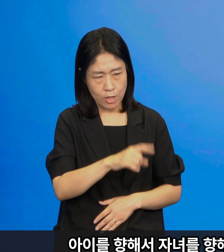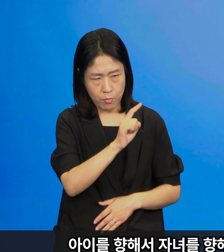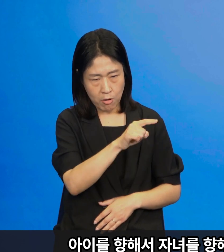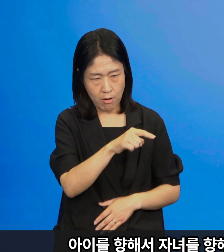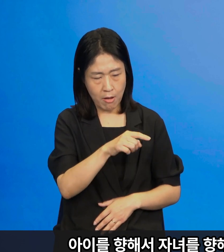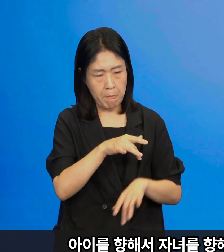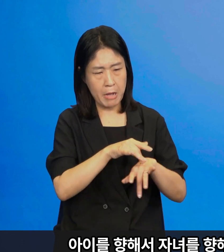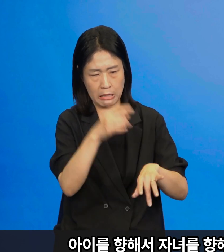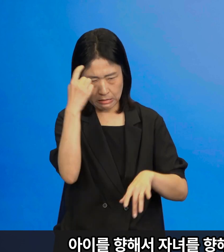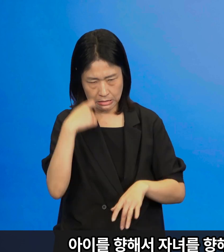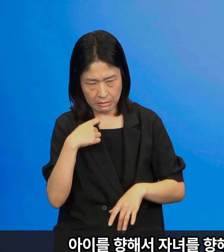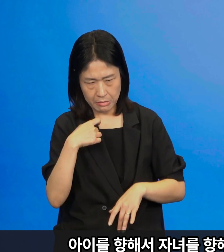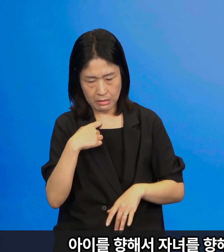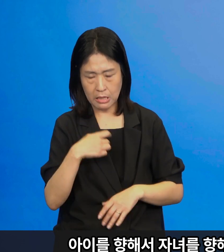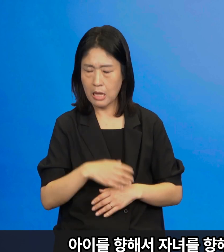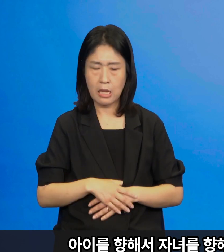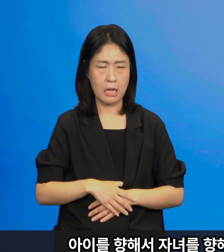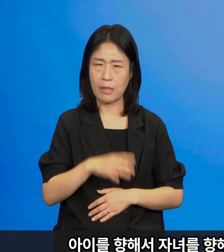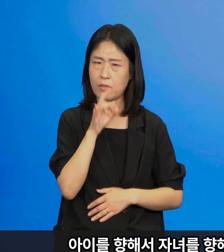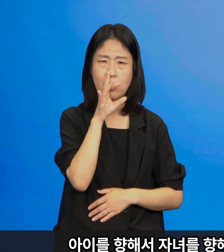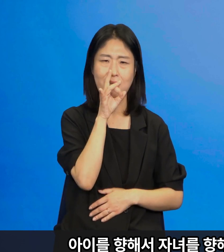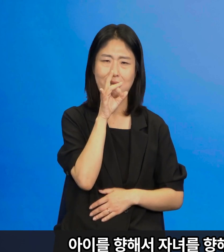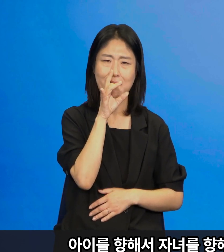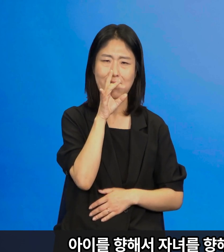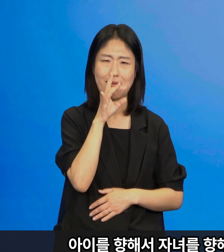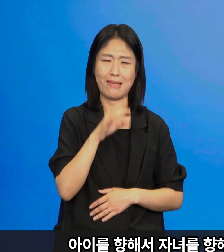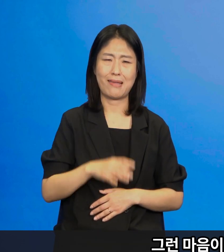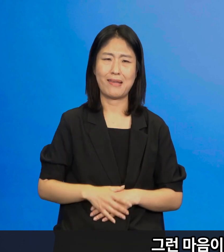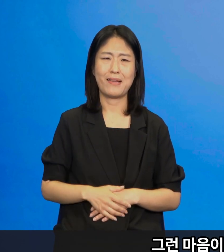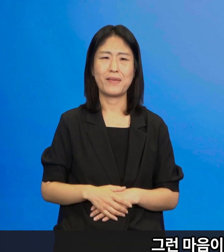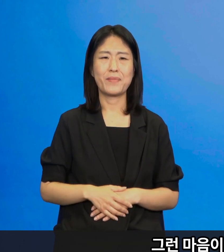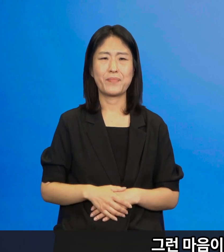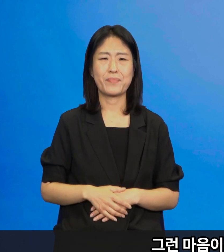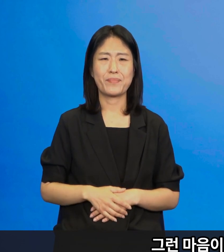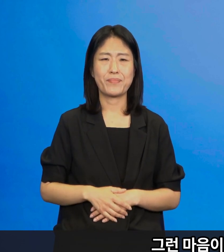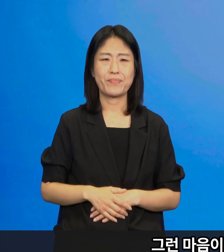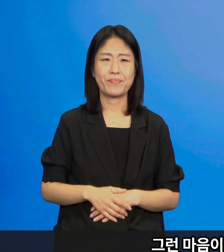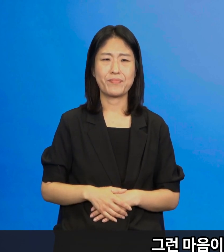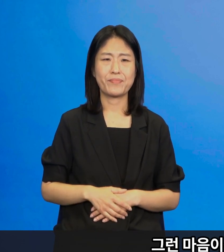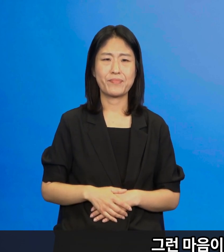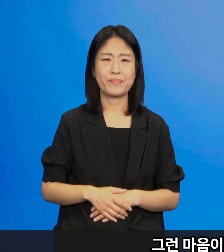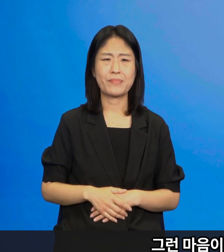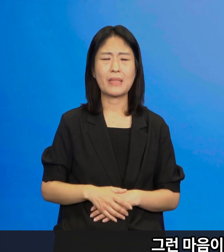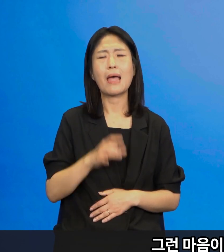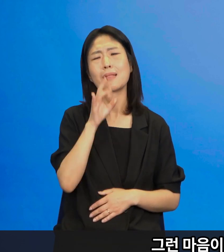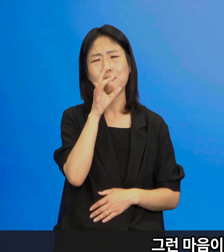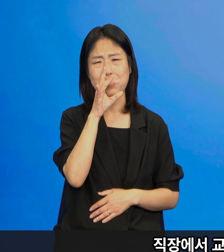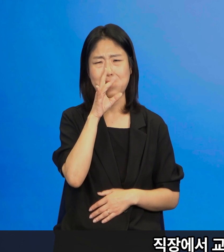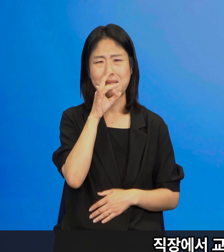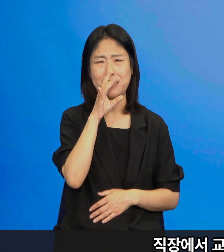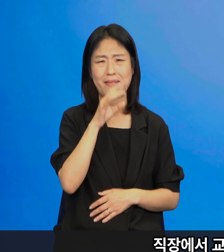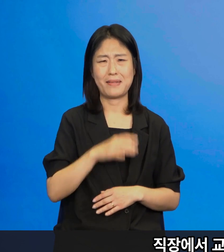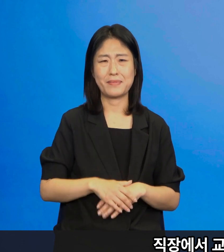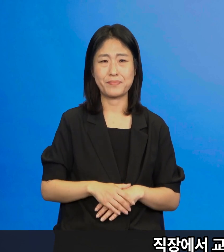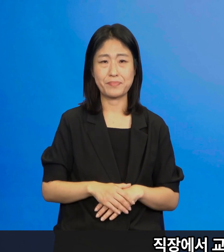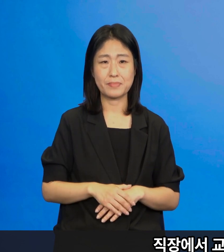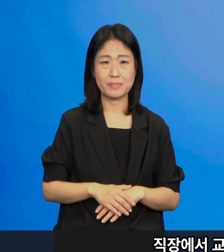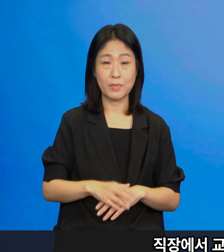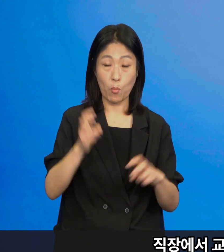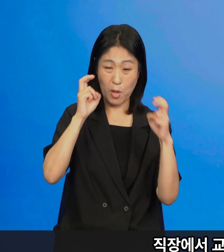아이를 향해서, 자녀를 향해서 전쟁을 치르고 왔기 때문에 그런 마음이신 분들 아니에요.